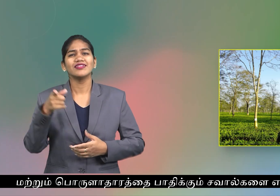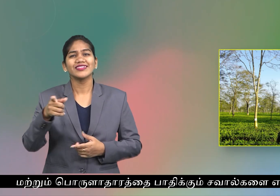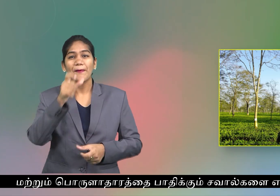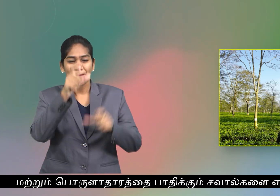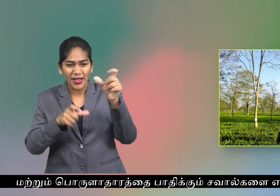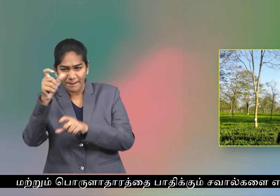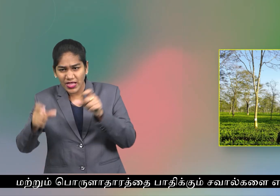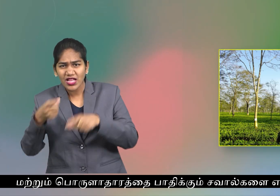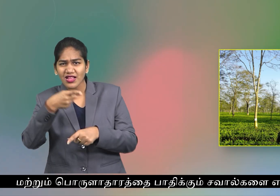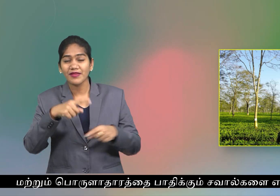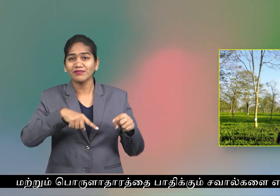எதிர்கொண்டனர்.